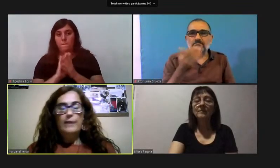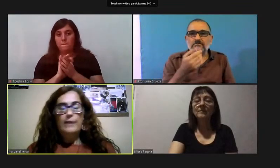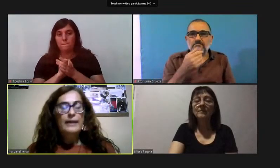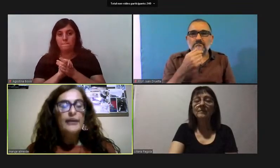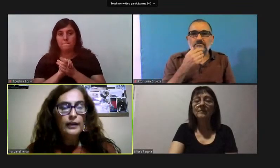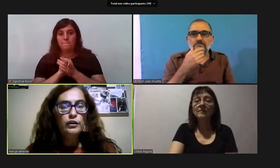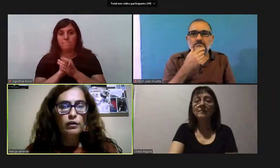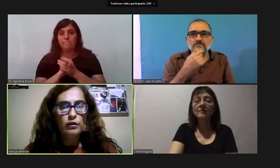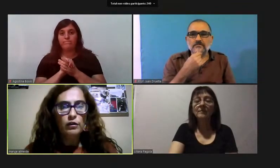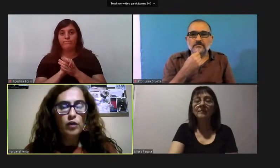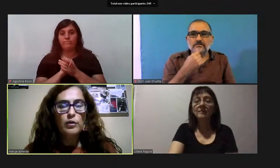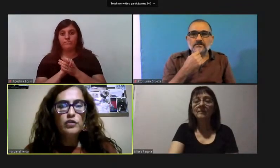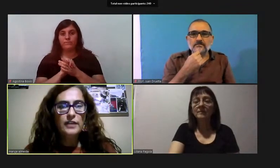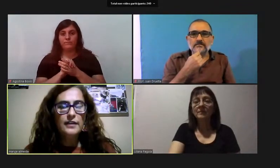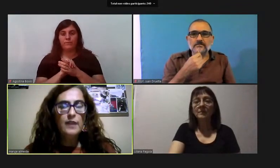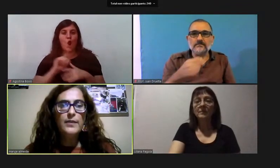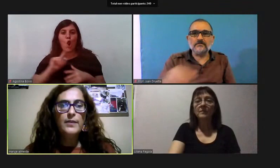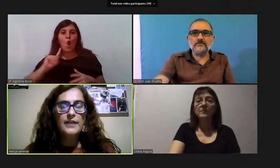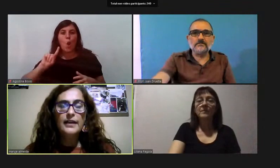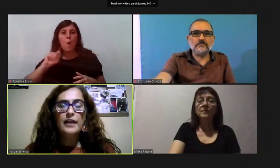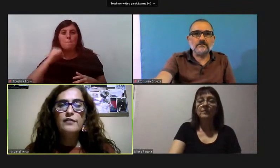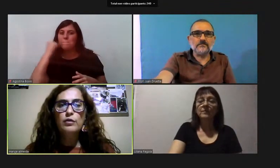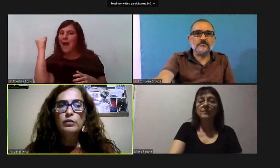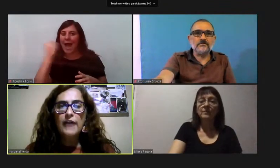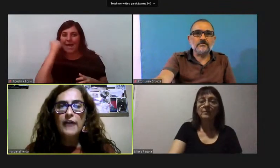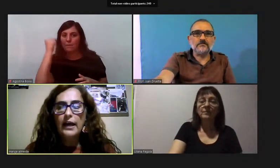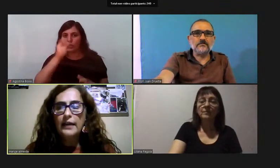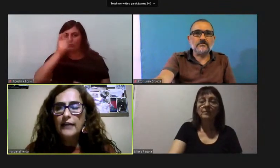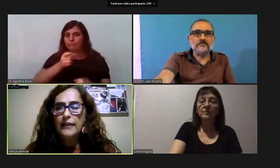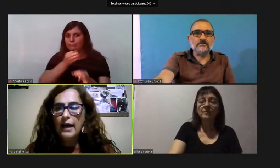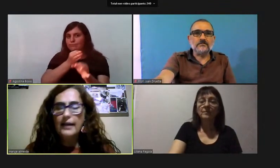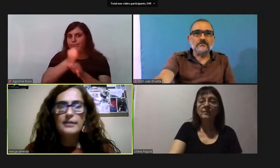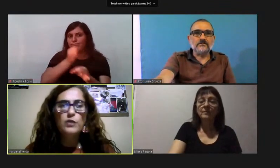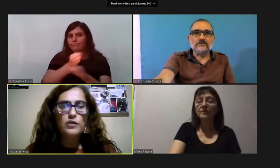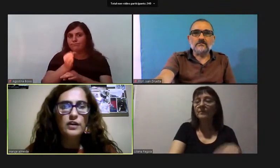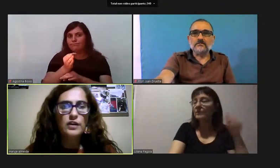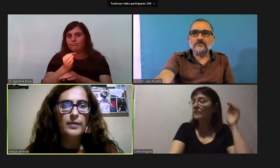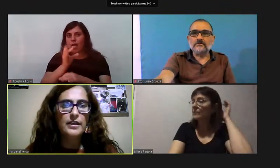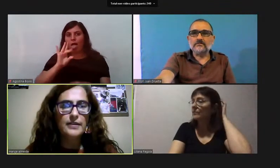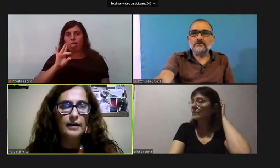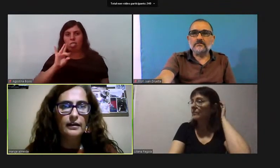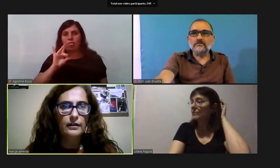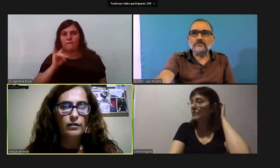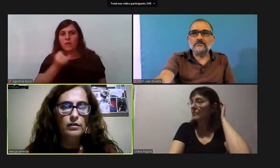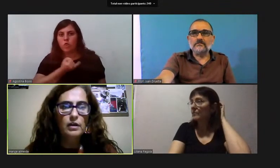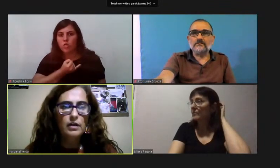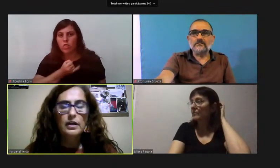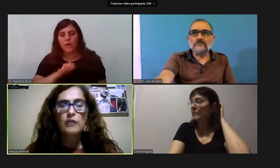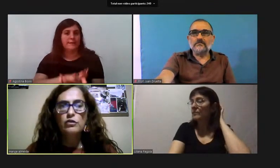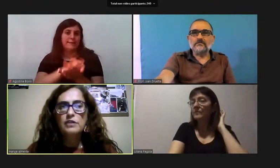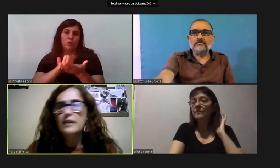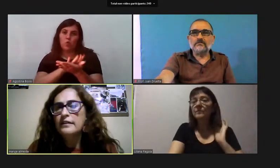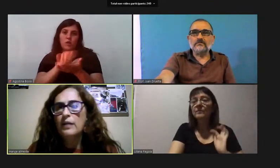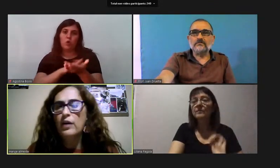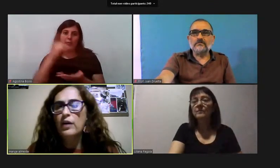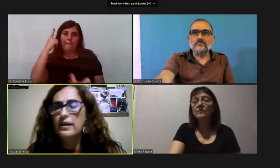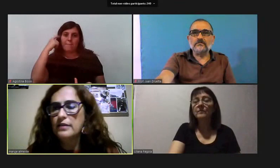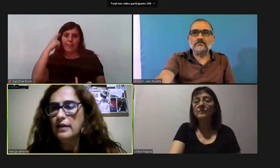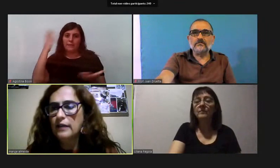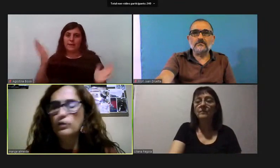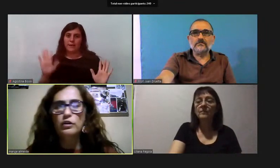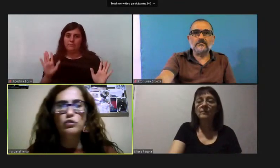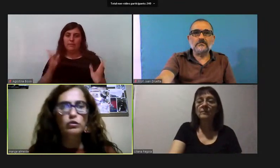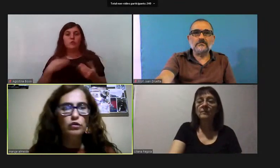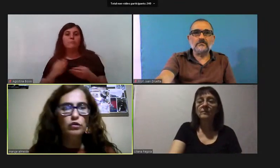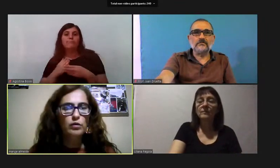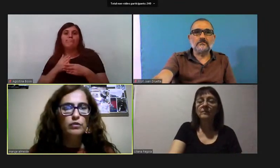lo primer gesto como docentes es pensar que la dificultad está en la situación de aprendizaje, ¿no? Entonces entramos en la escena